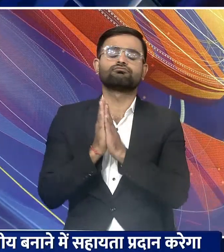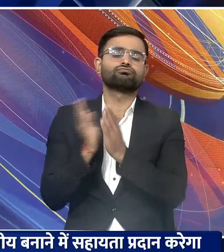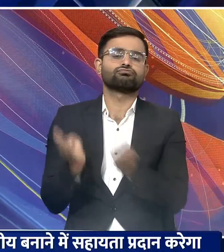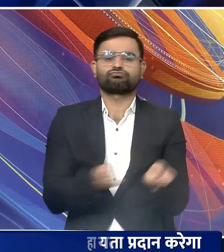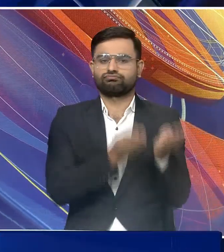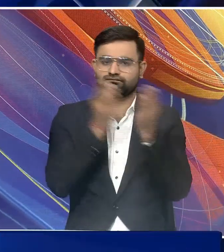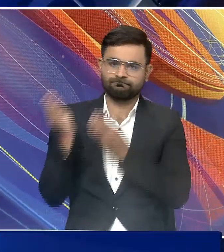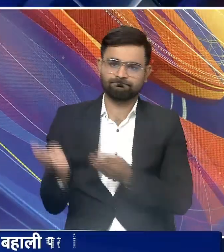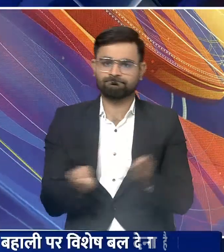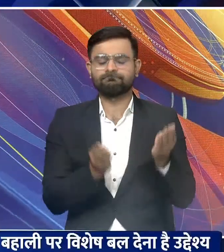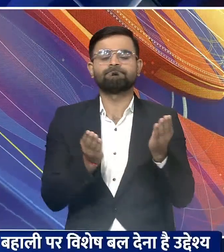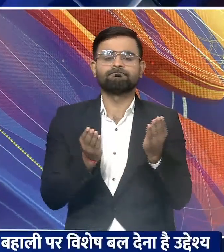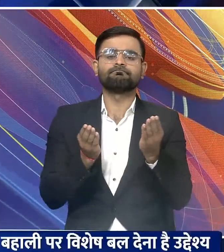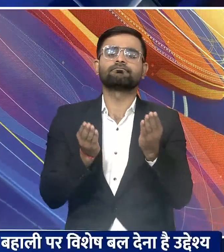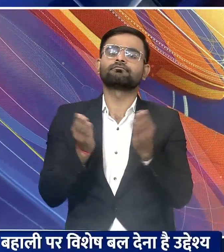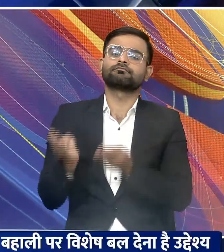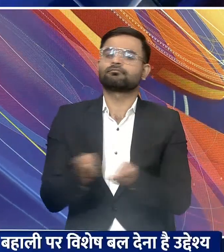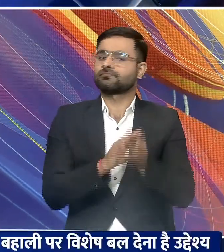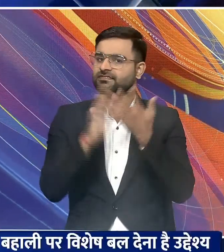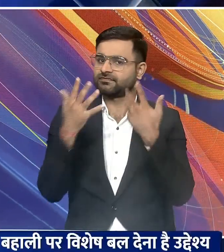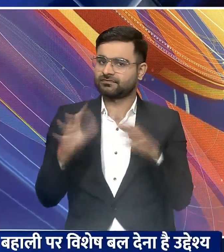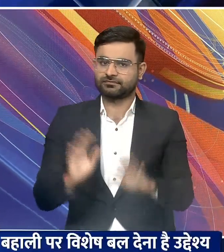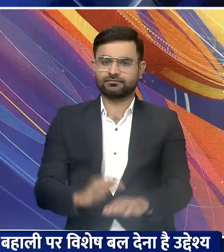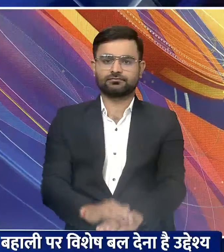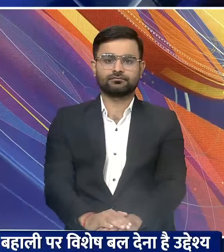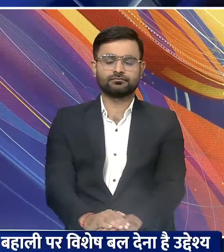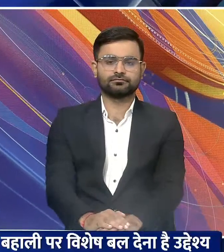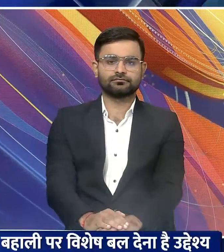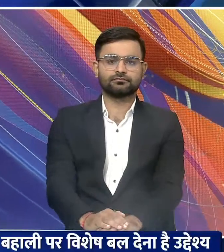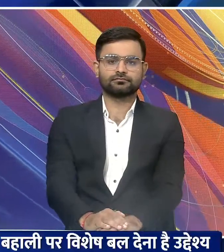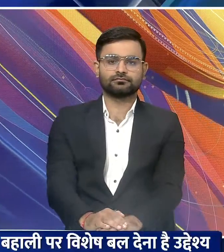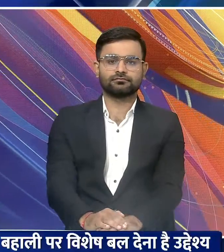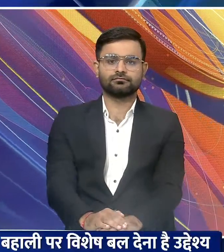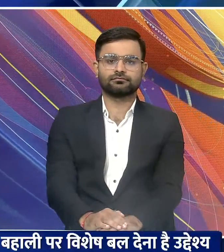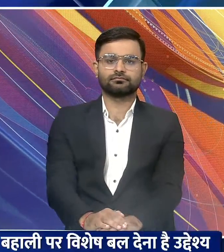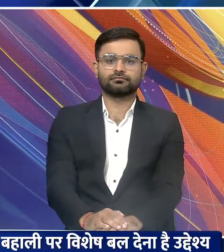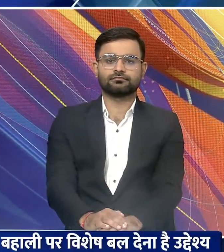पूजा अर्चना और आरती कर चुके थे।